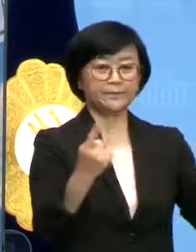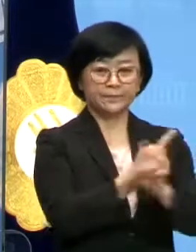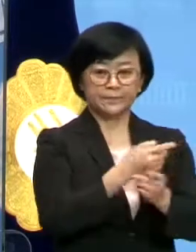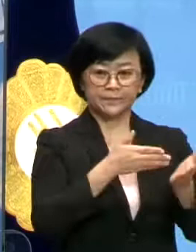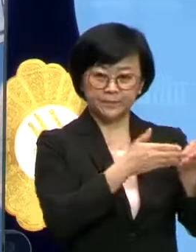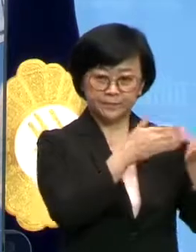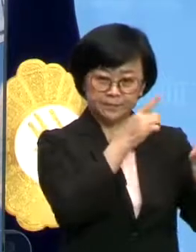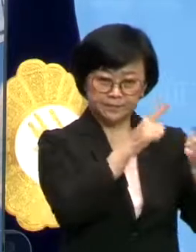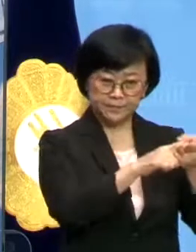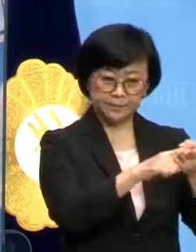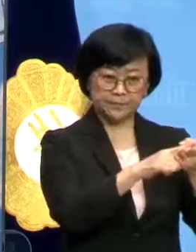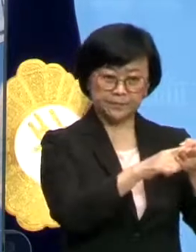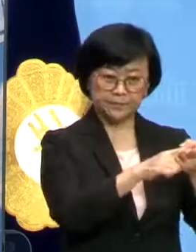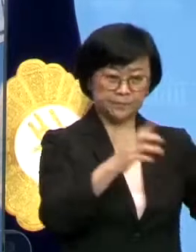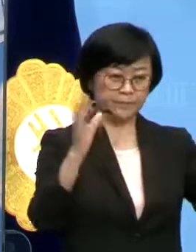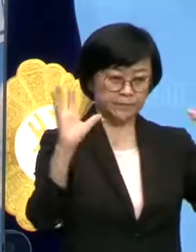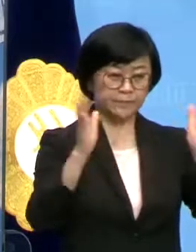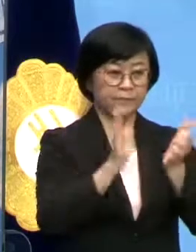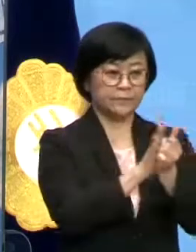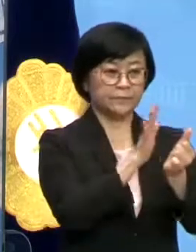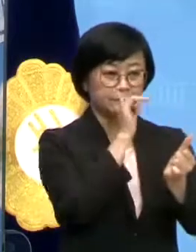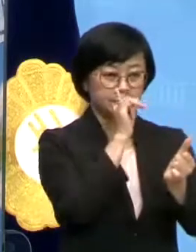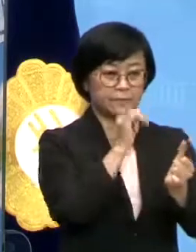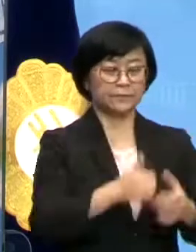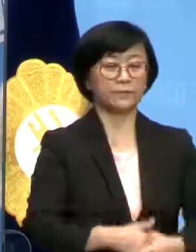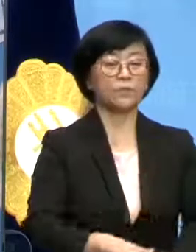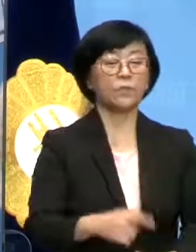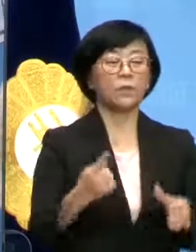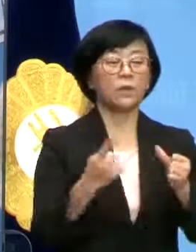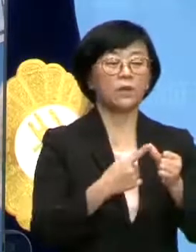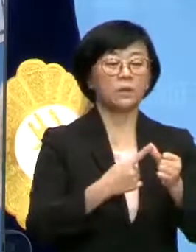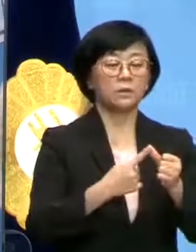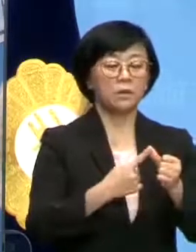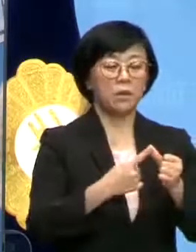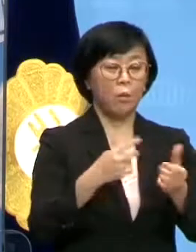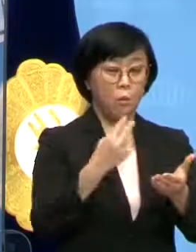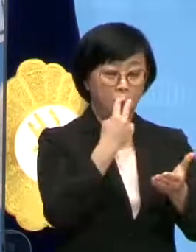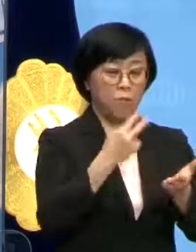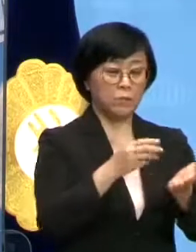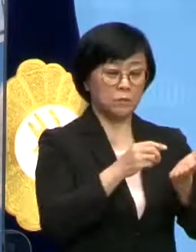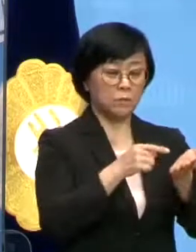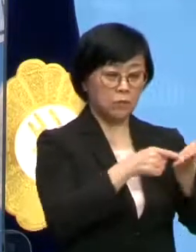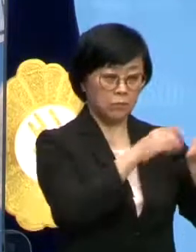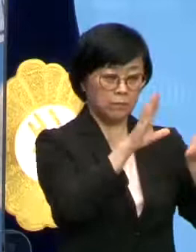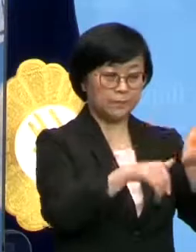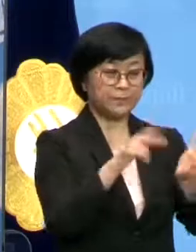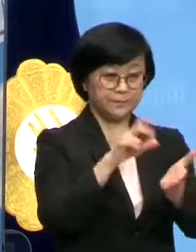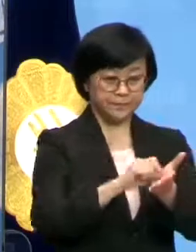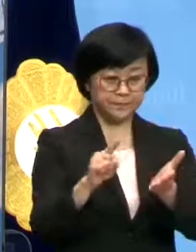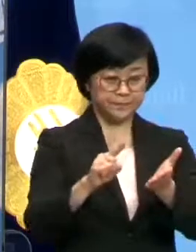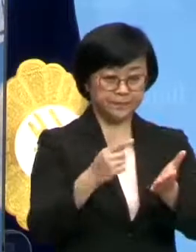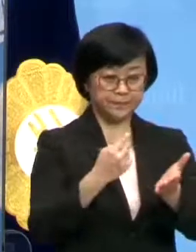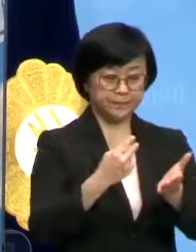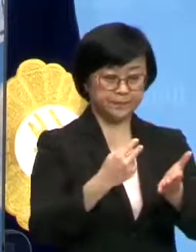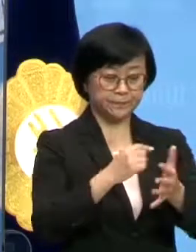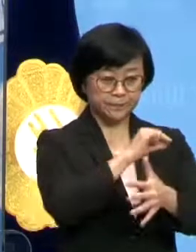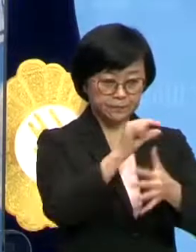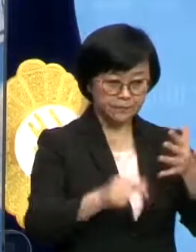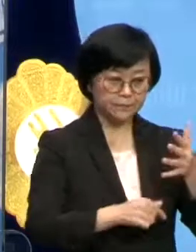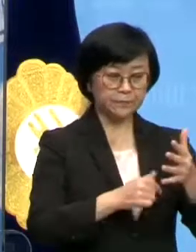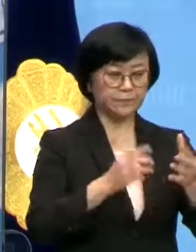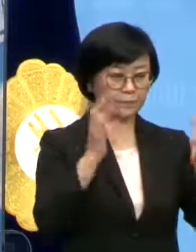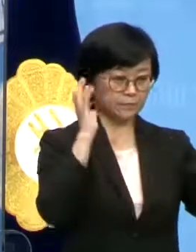발의하는 것에 대해 환영하며 지지하는 바이다 첫째 실손 보험 청구 에서 문제점은 보험청구 과정이